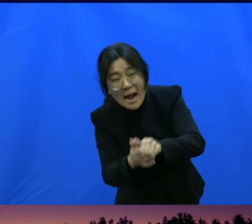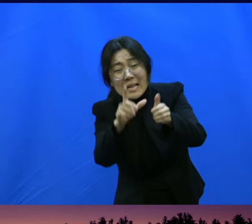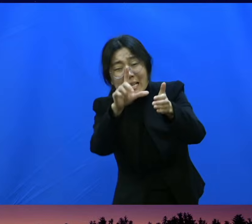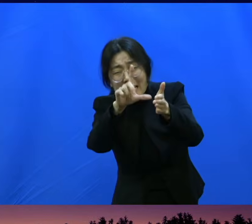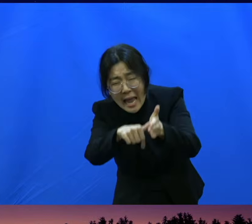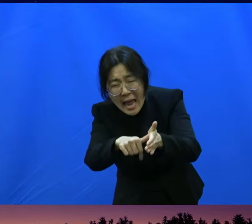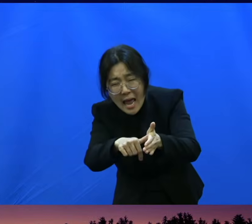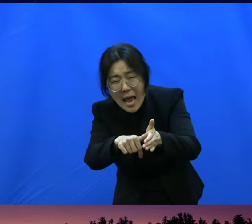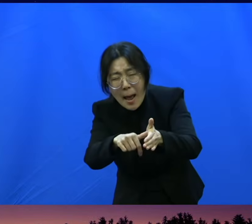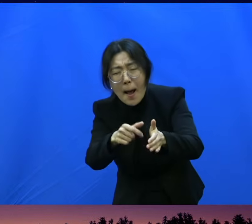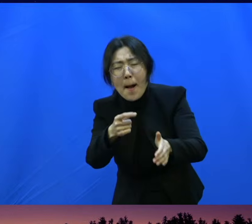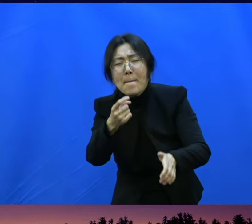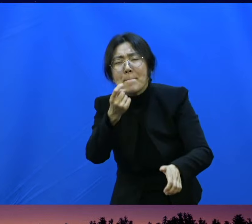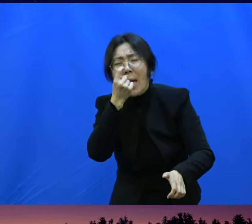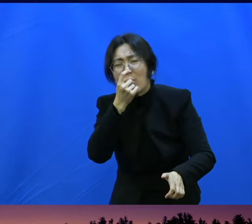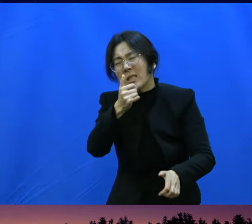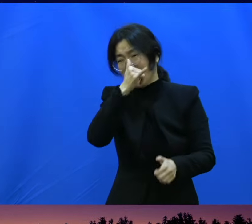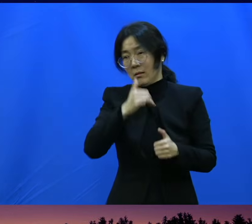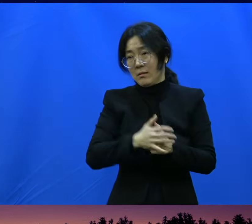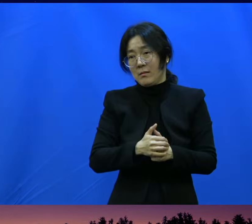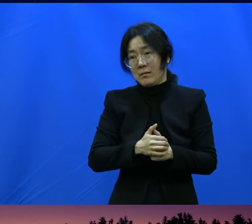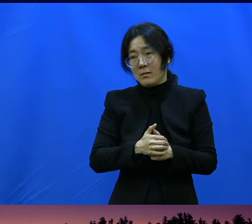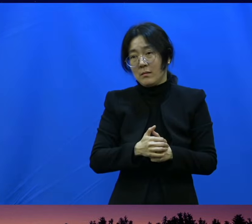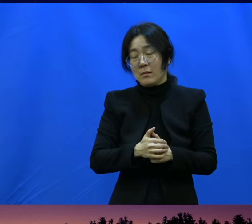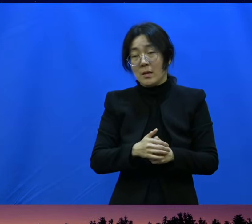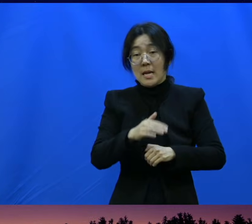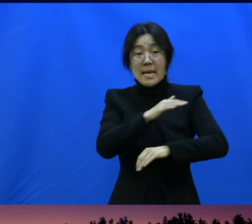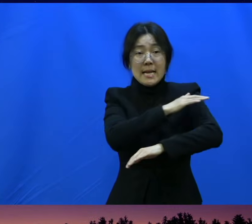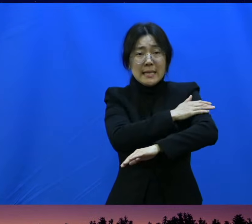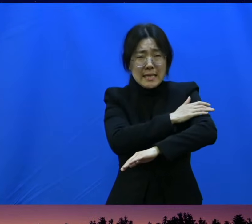이 가장 최고의 레슨은 언제 일어납니까? 겸손할 때잖아요.